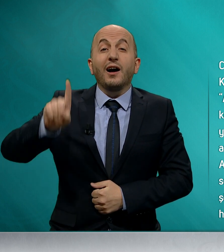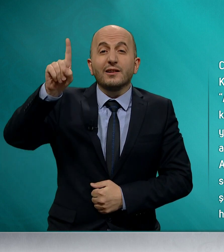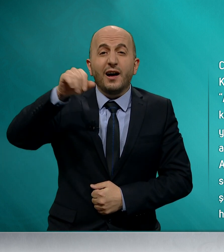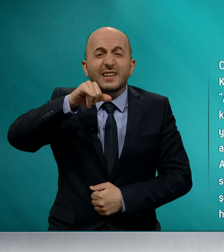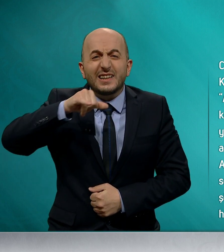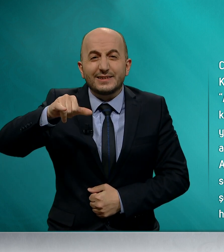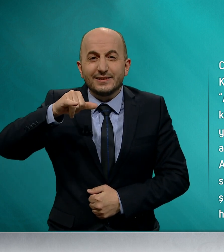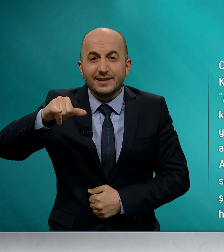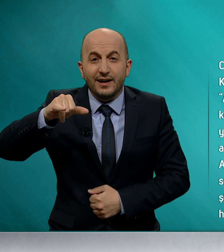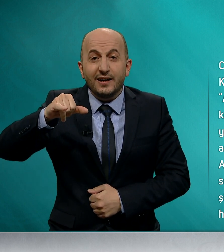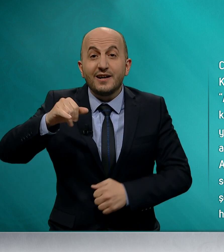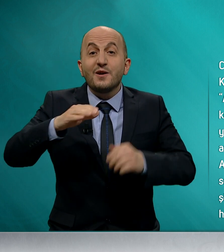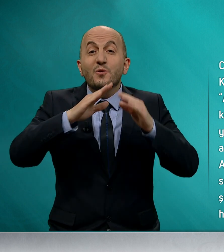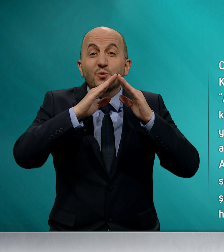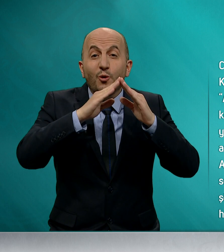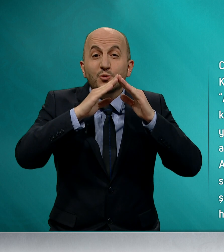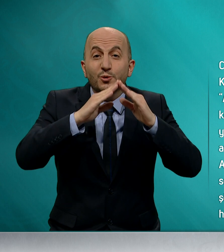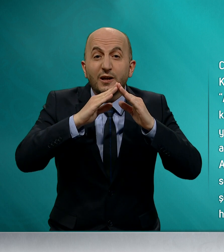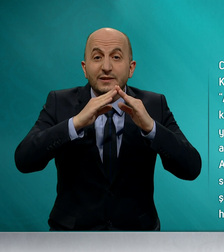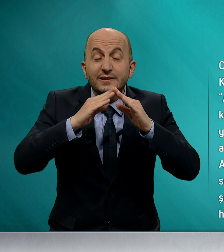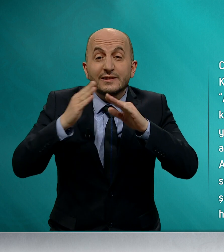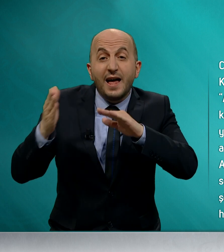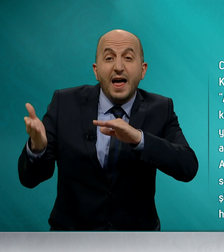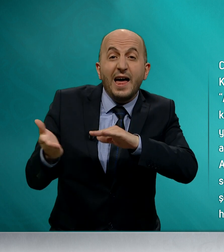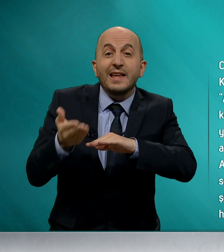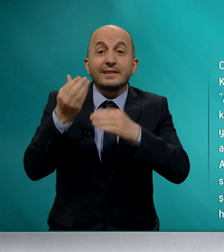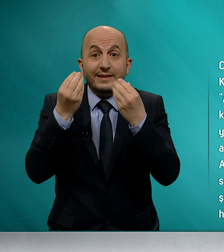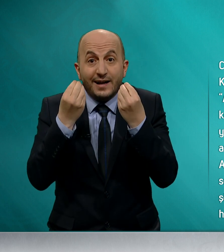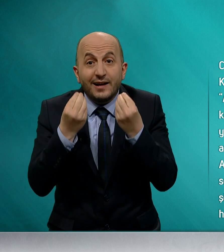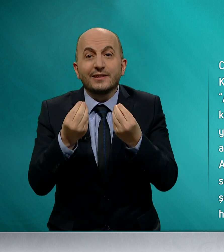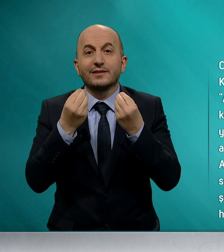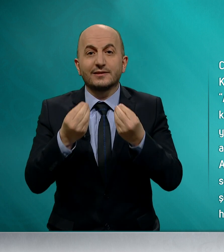Allah katında komşuların en hayırlısı,